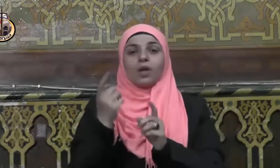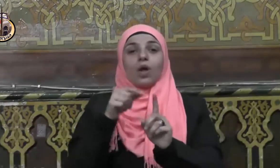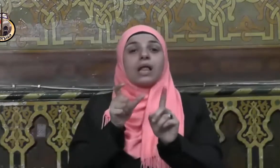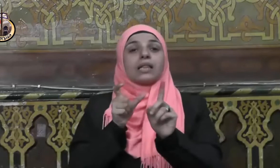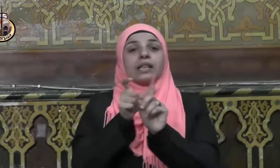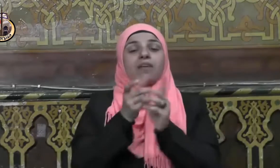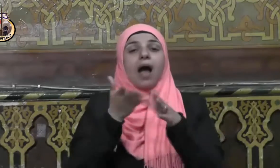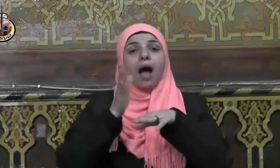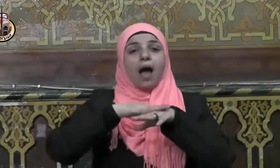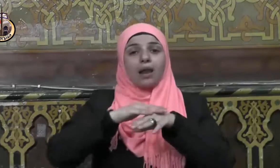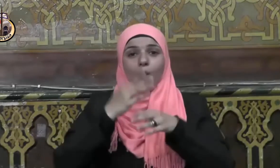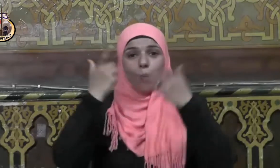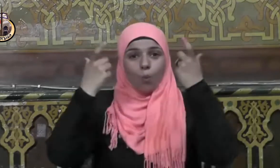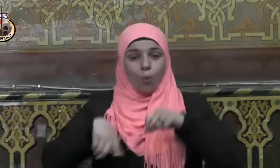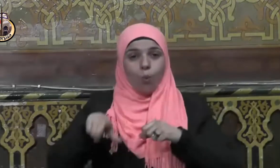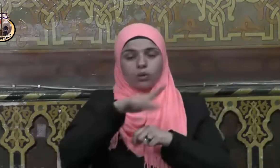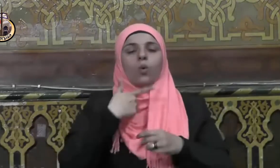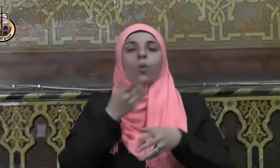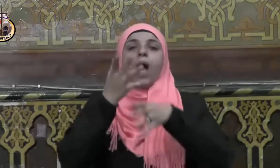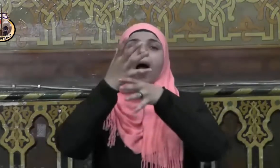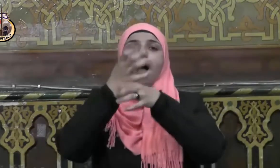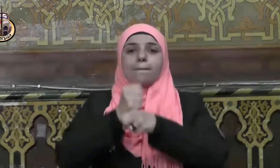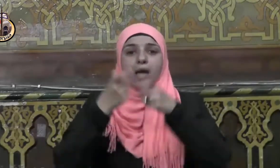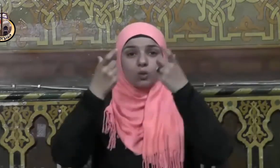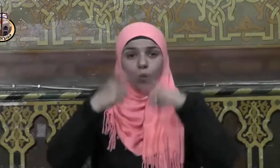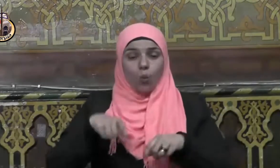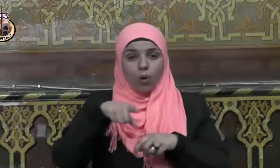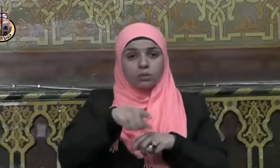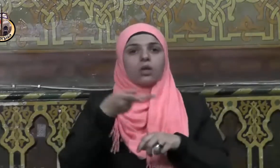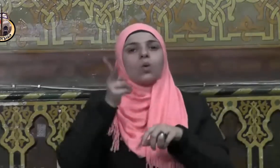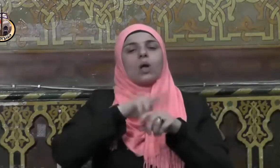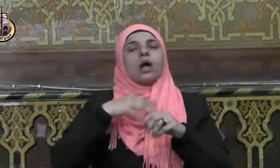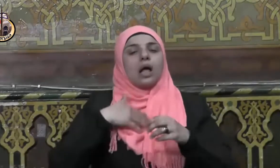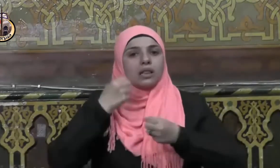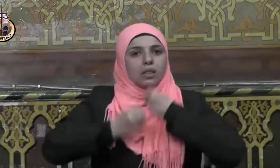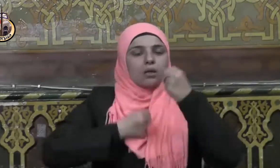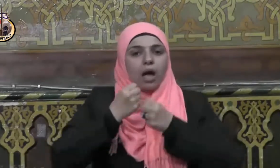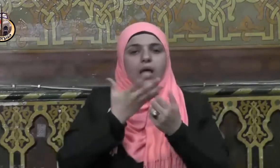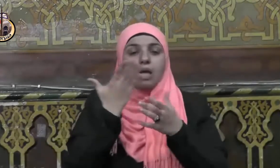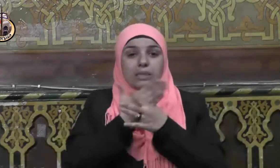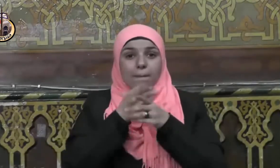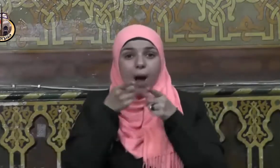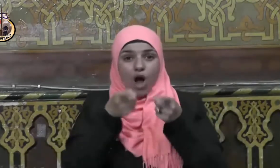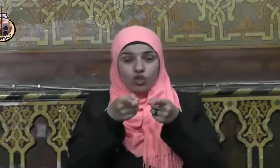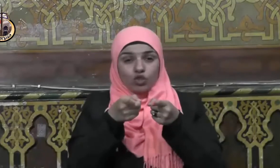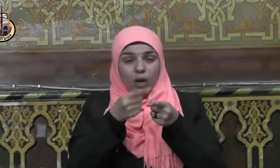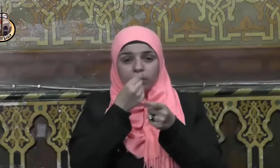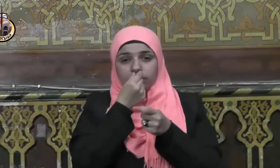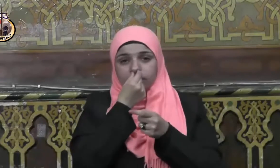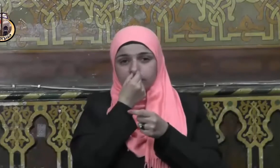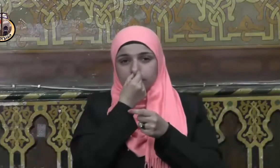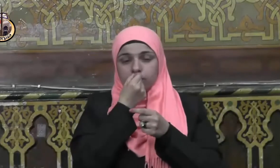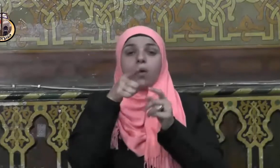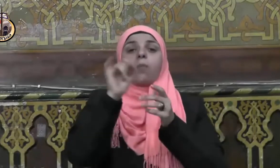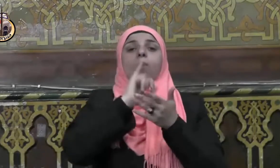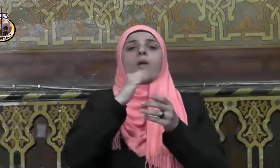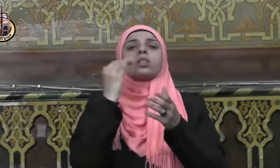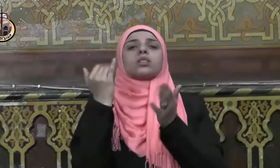الوطن وحمايته والتضحية من أجله مطلب شرعي